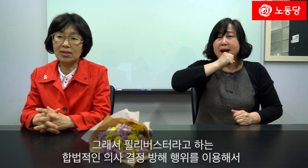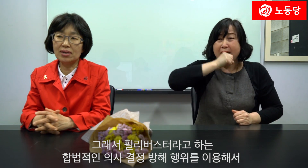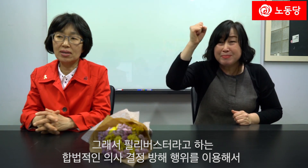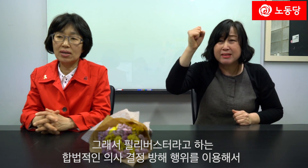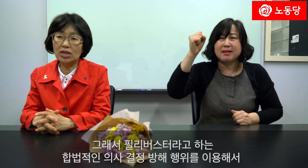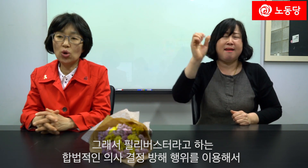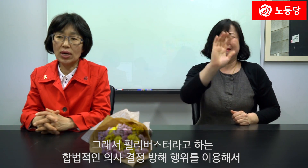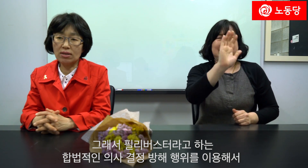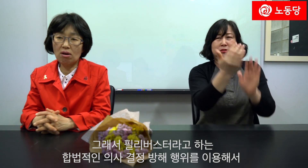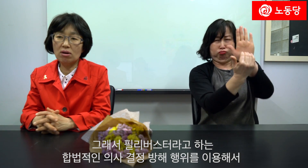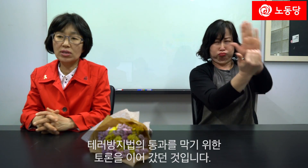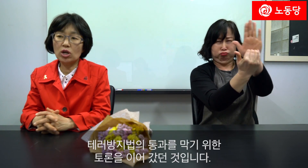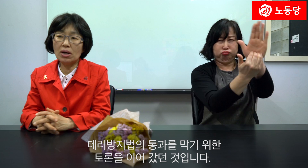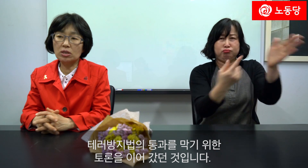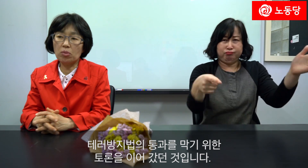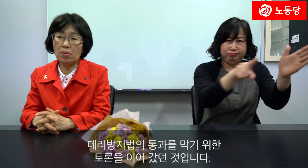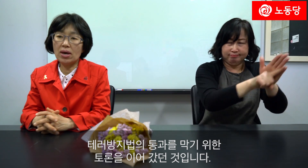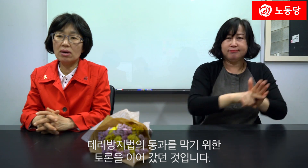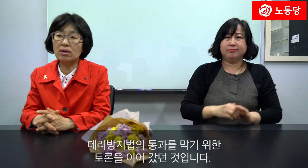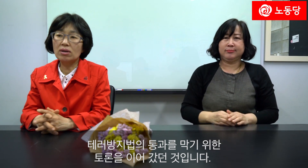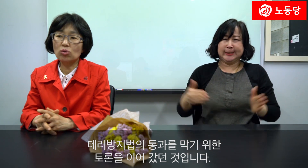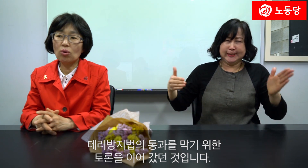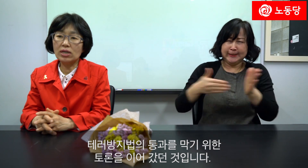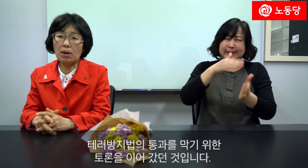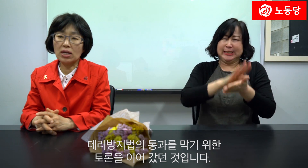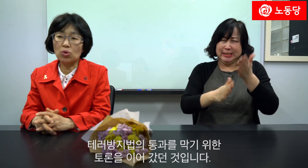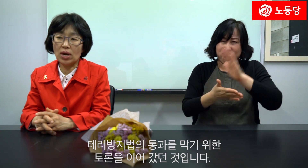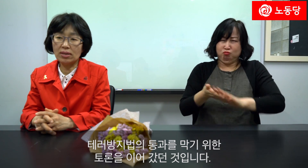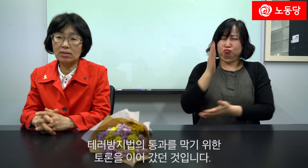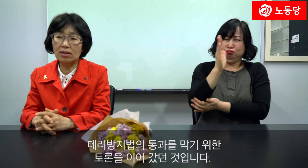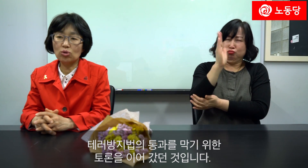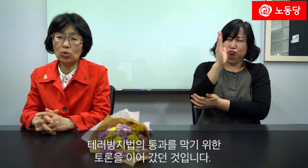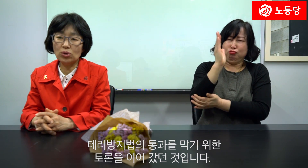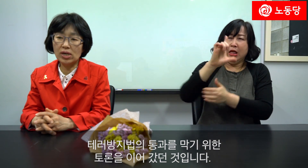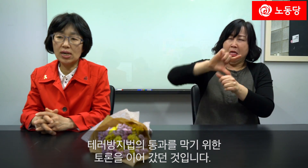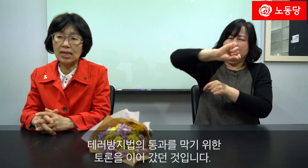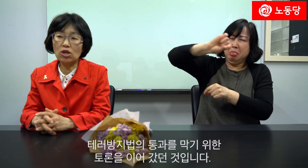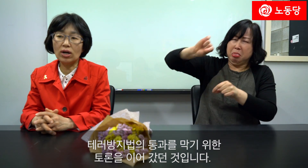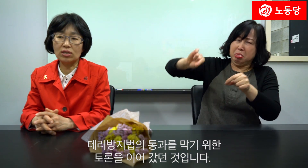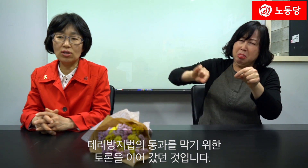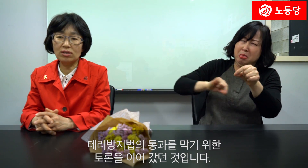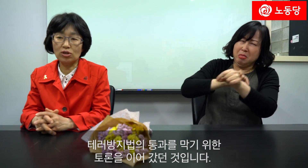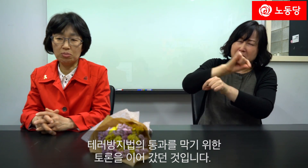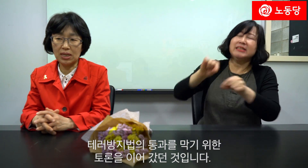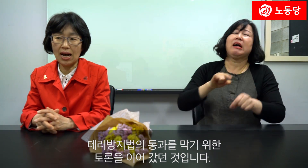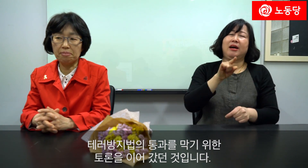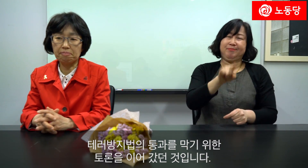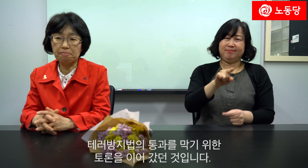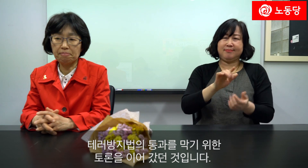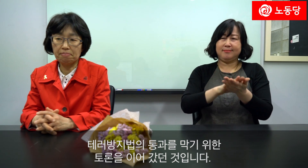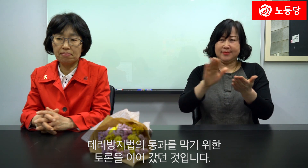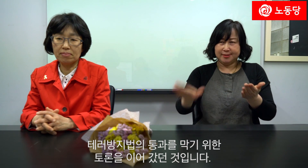행위를 이용해서 테러방지법의 통과를 막기 위한 토론을 이어갔던